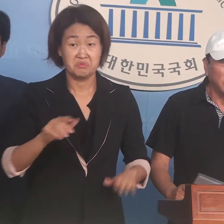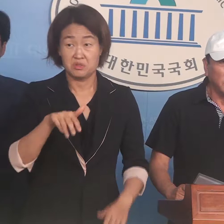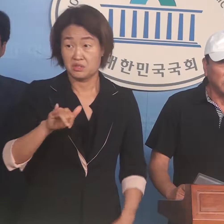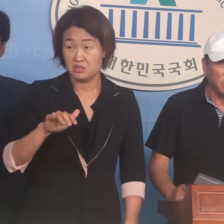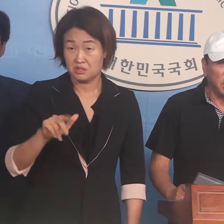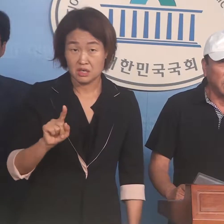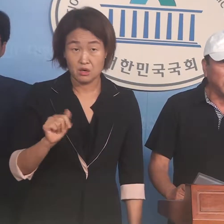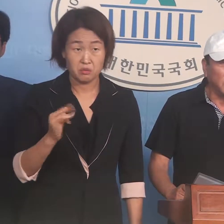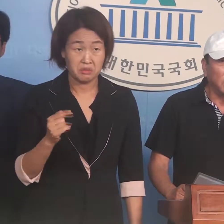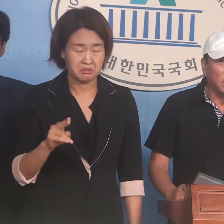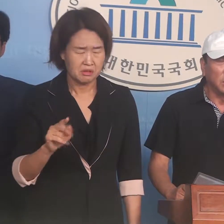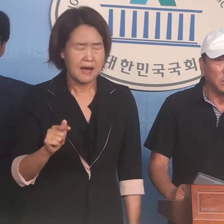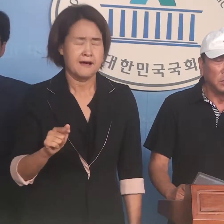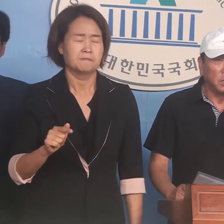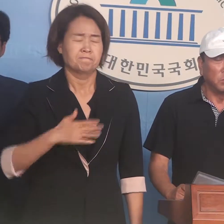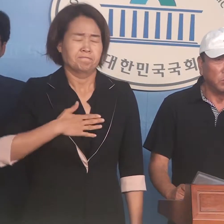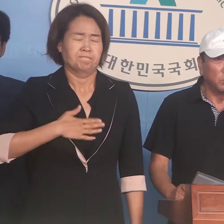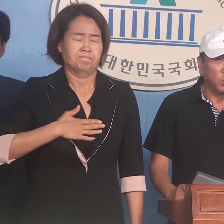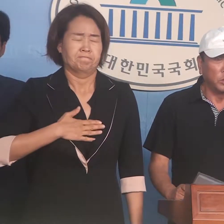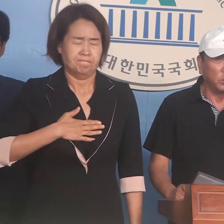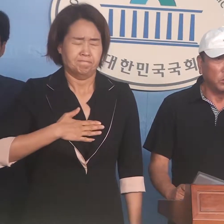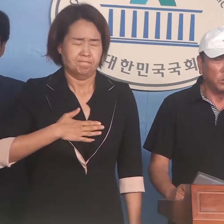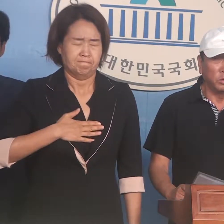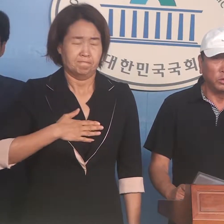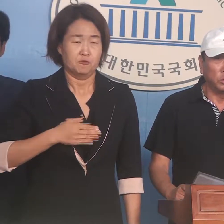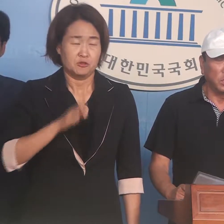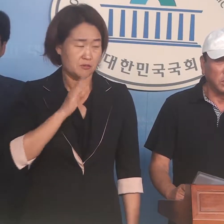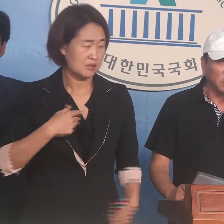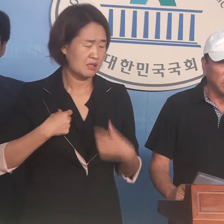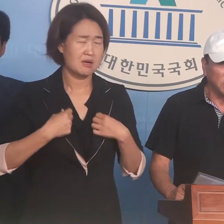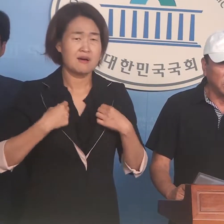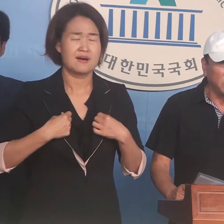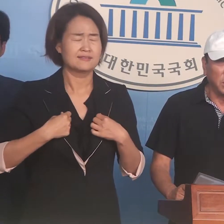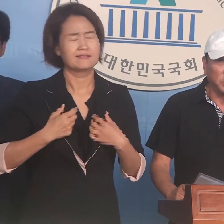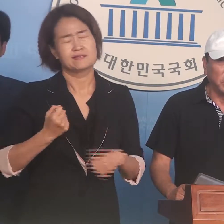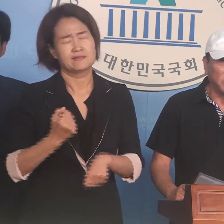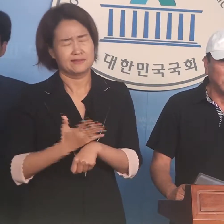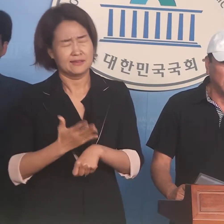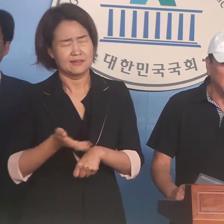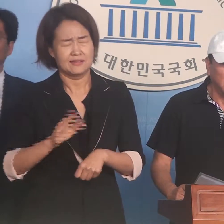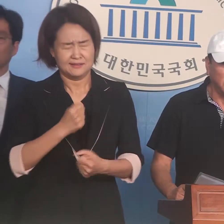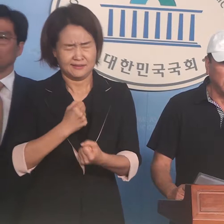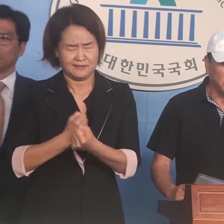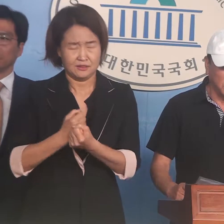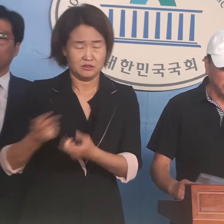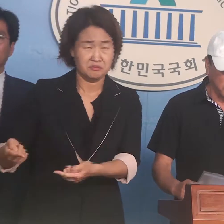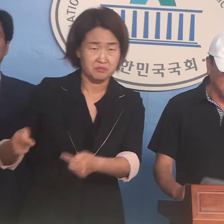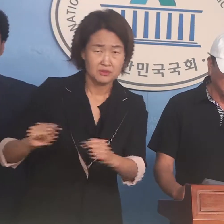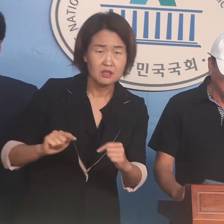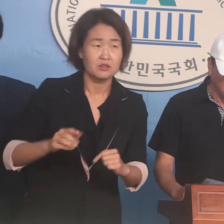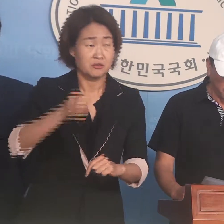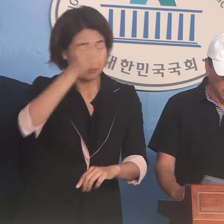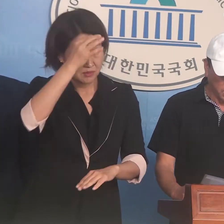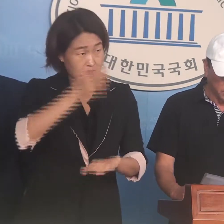한다길래 제가 감히 참 복장도 수술한 상태에서 이 참석에 대해서 개스럽게